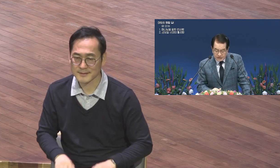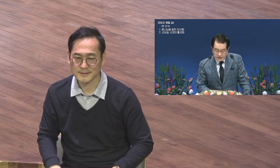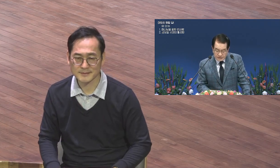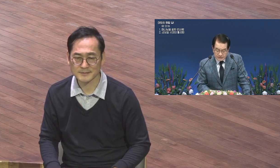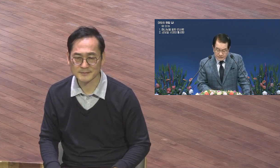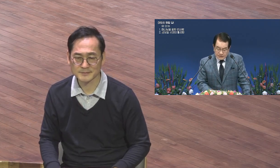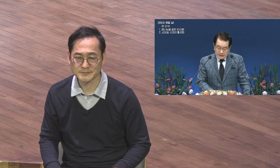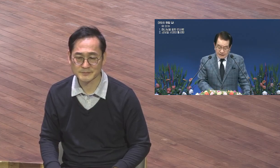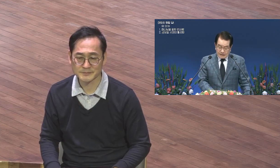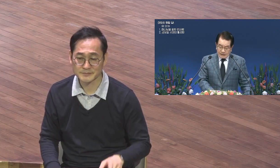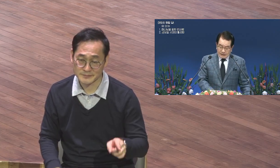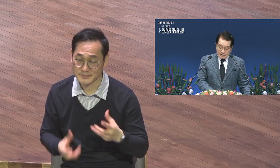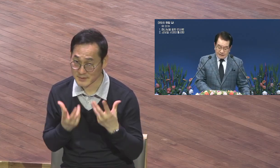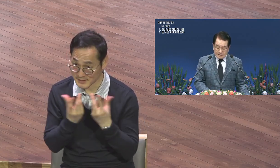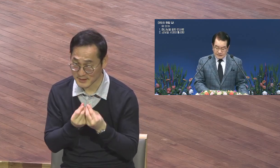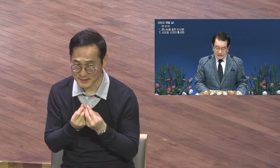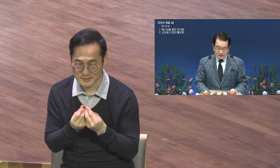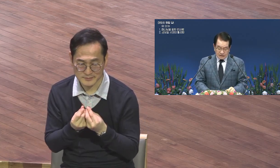대표적인 것이